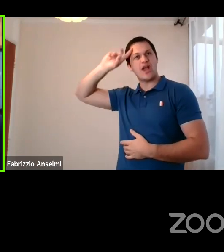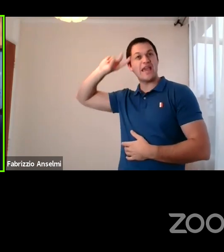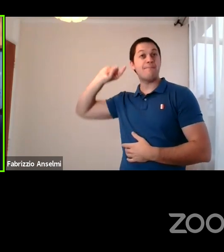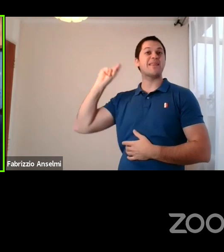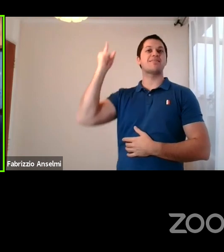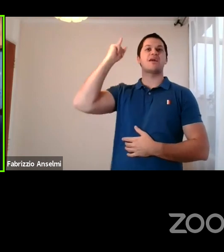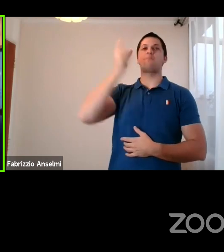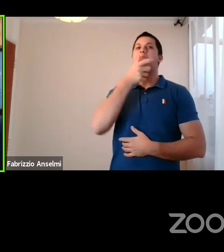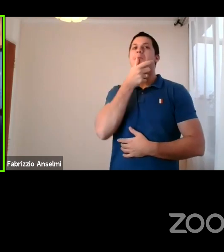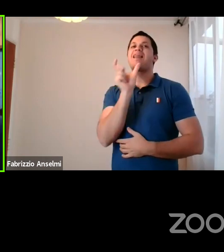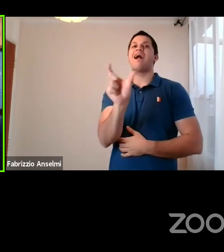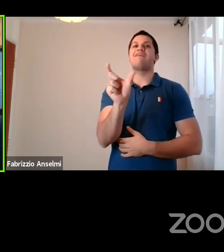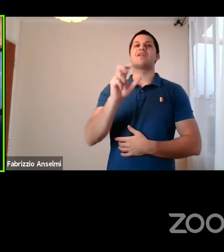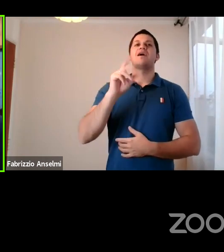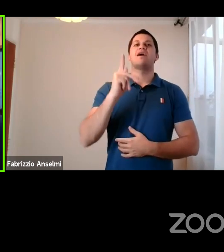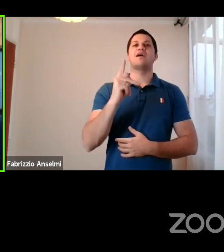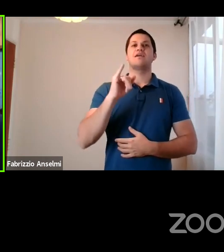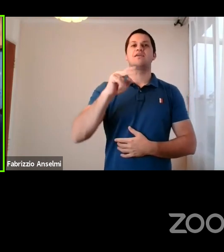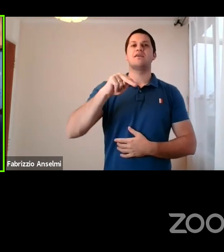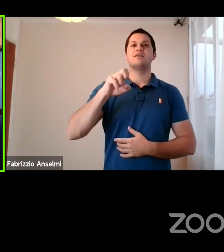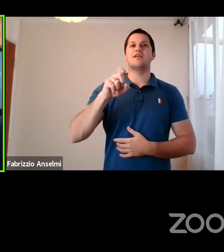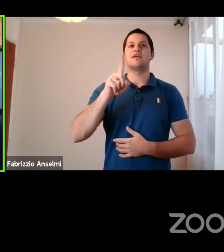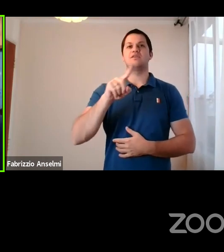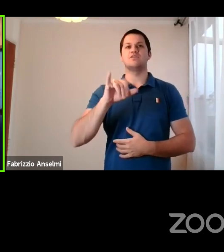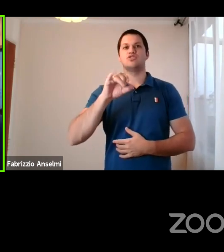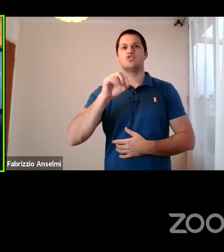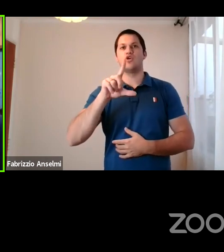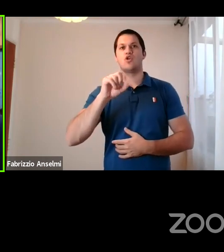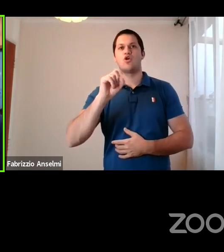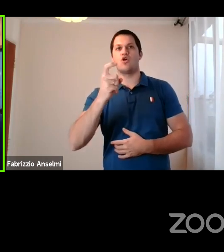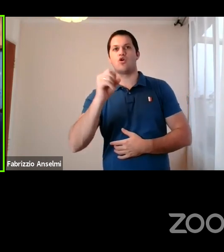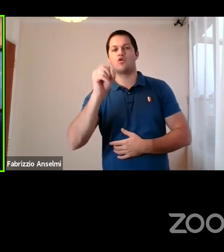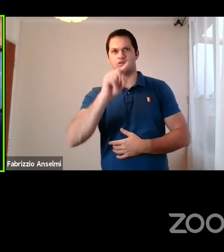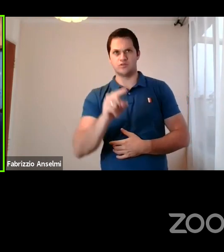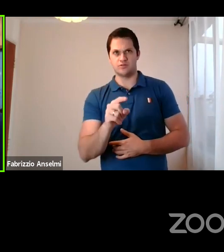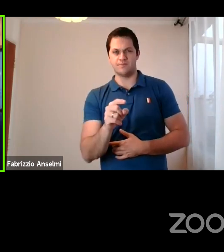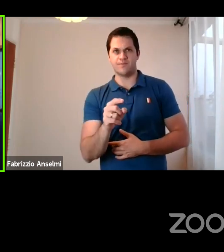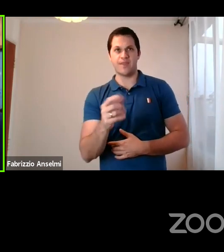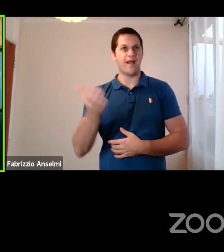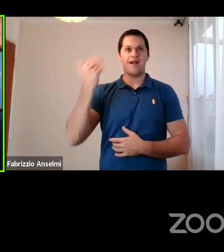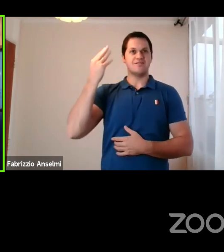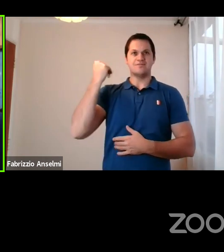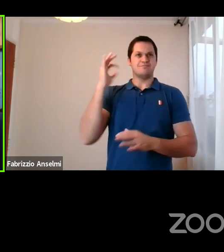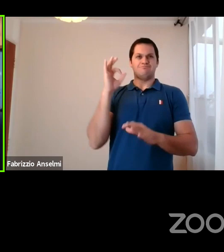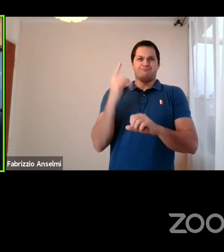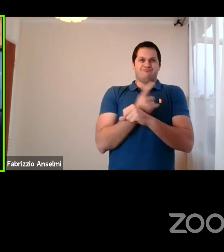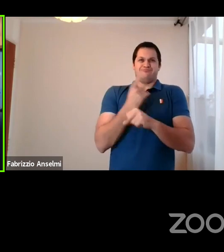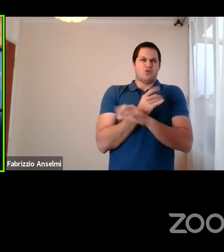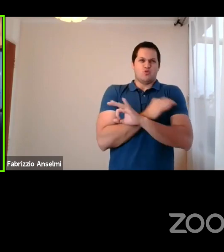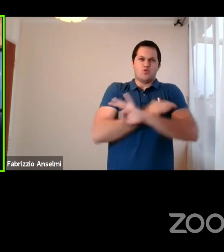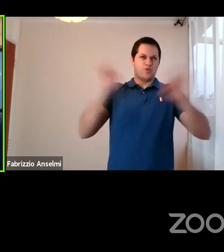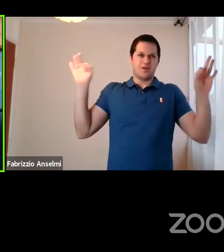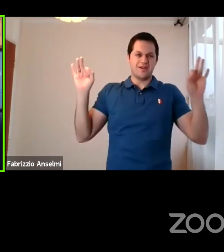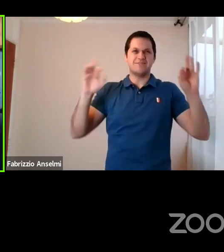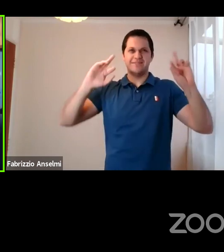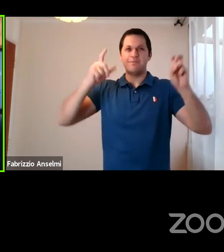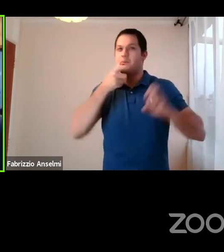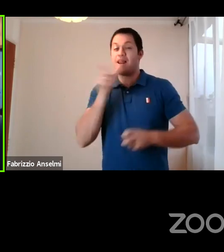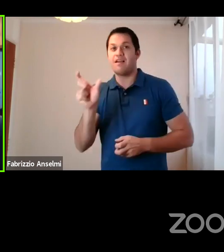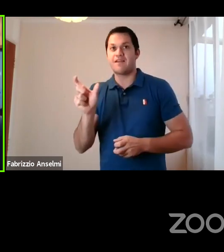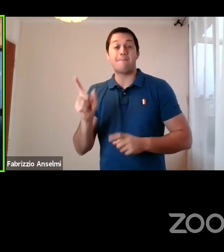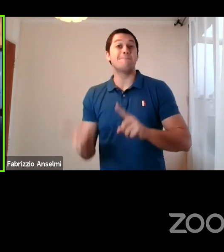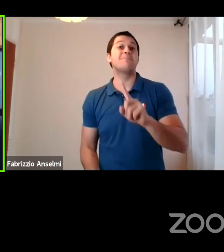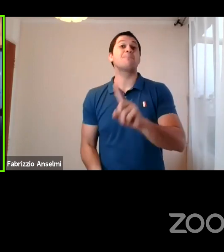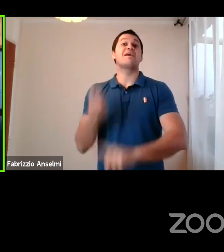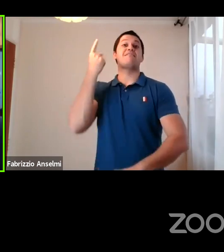momento, en ninguna parte del mundo se hablaba esta palabra, ¿no? Luego, en esa universidad, ese